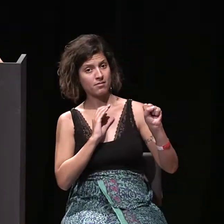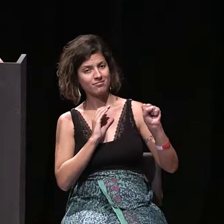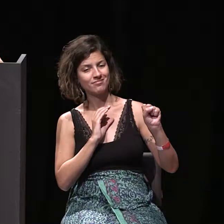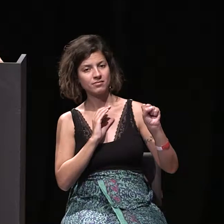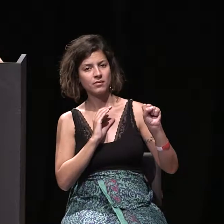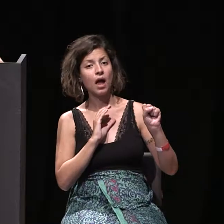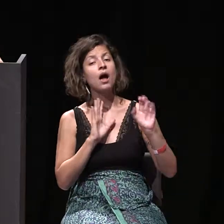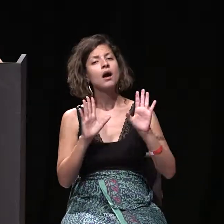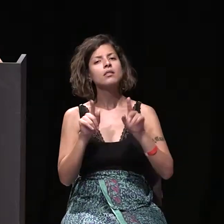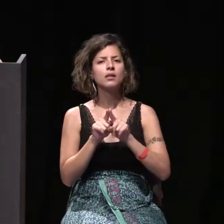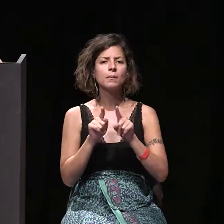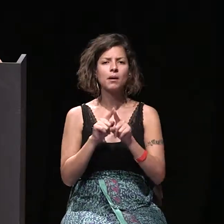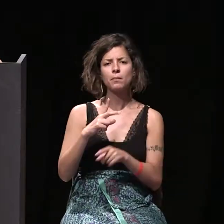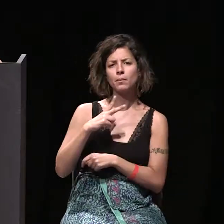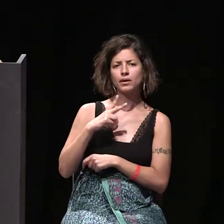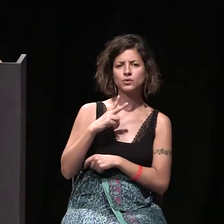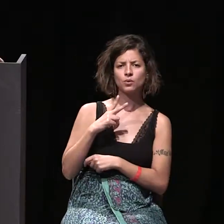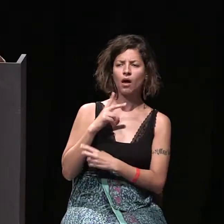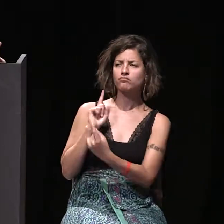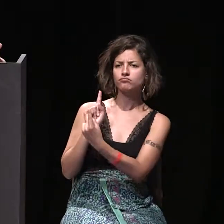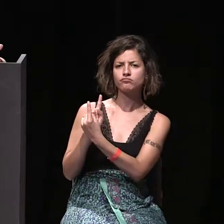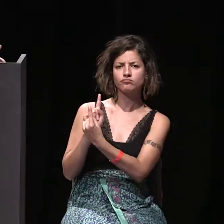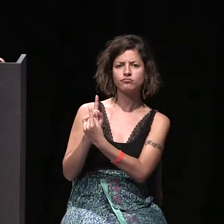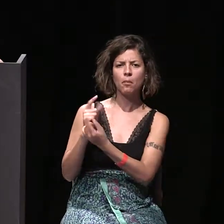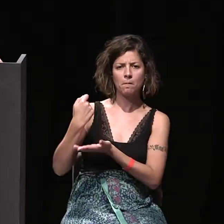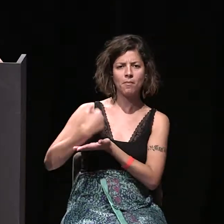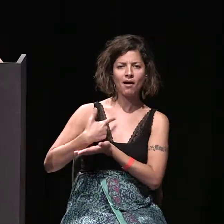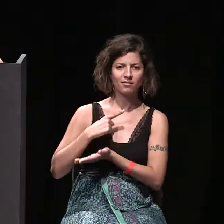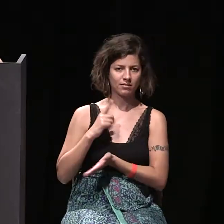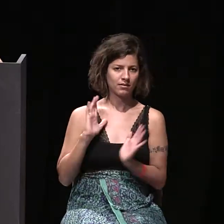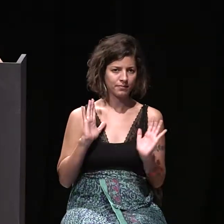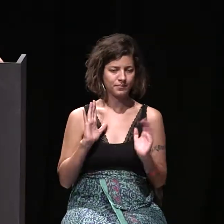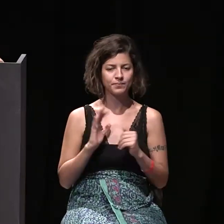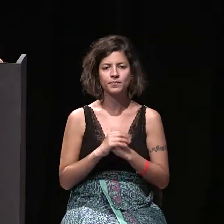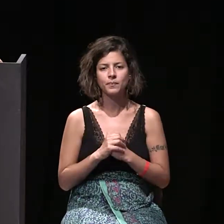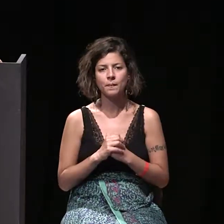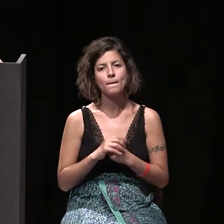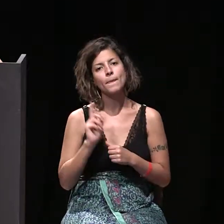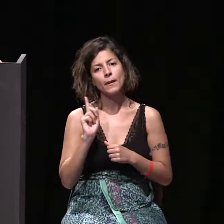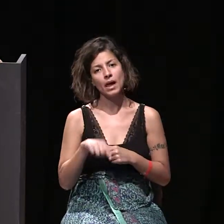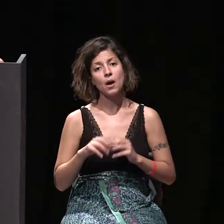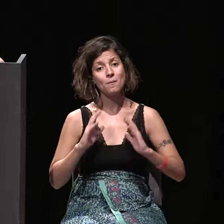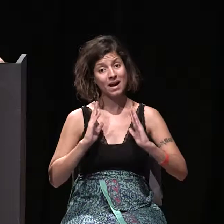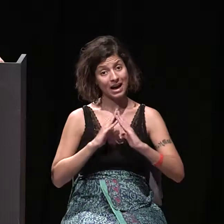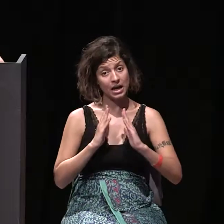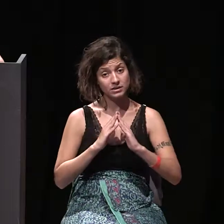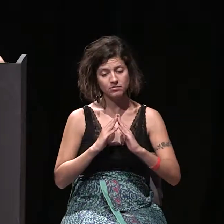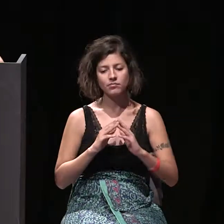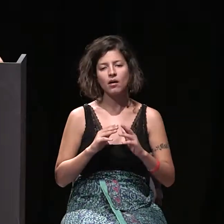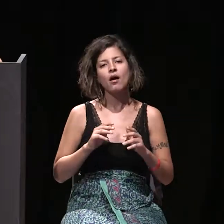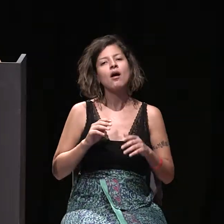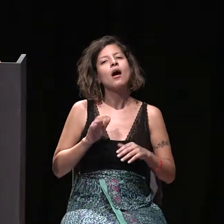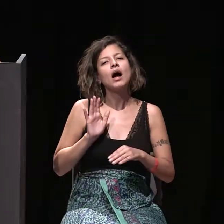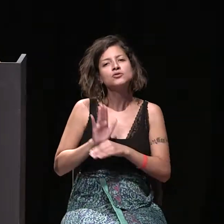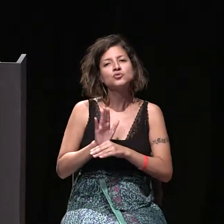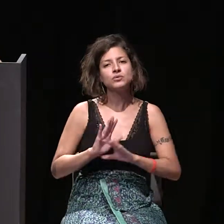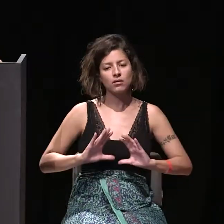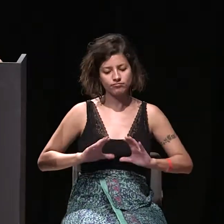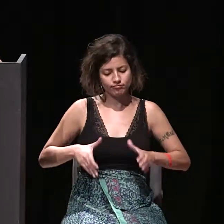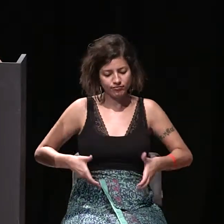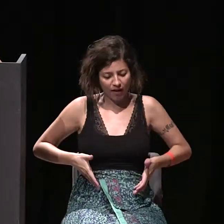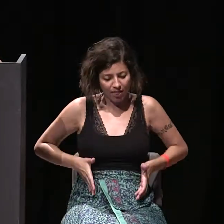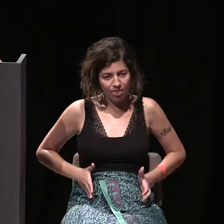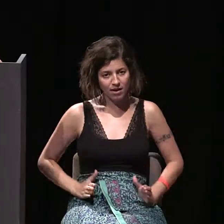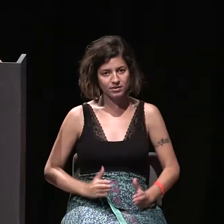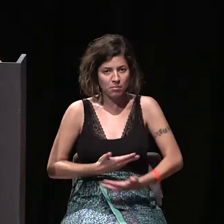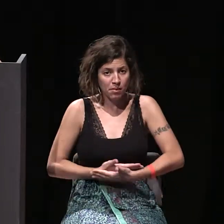atendimentos particulares. Como o próprio nome diz, é uma casa de parto, que faz partos, mas não só isso. Lá a